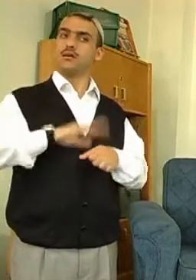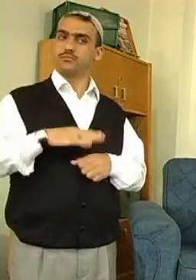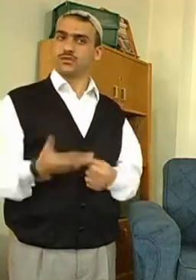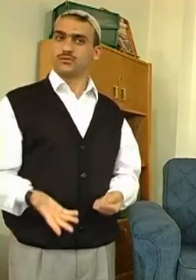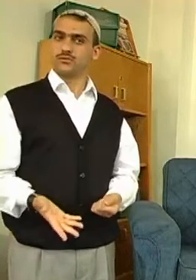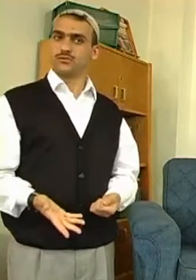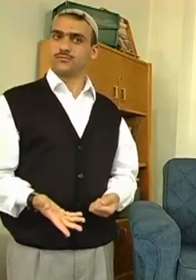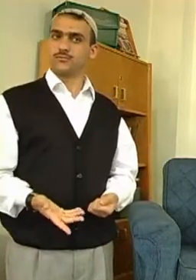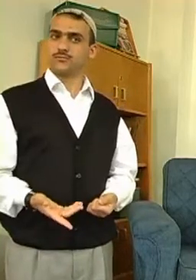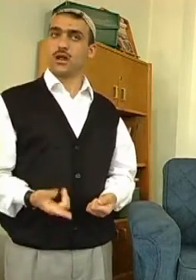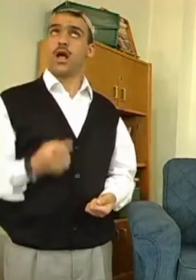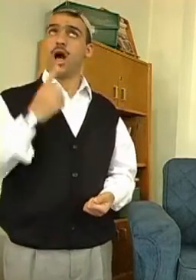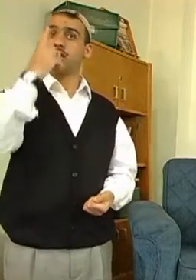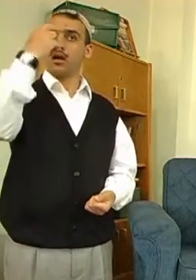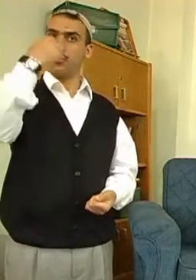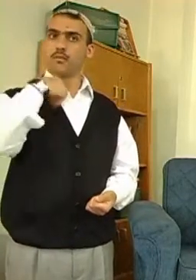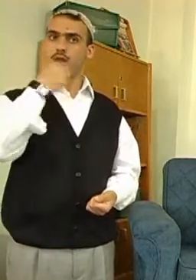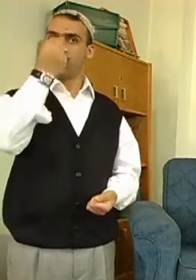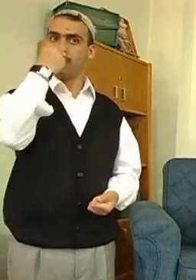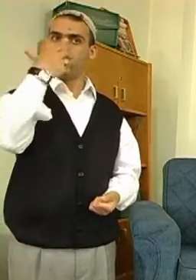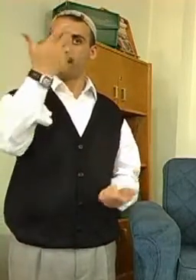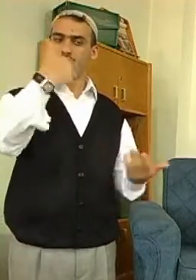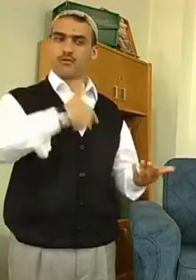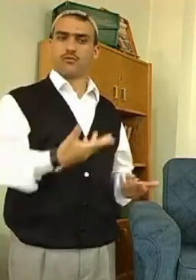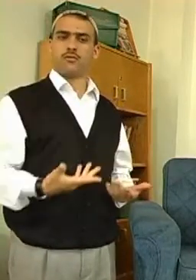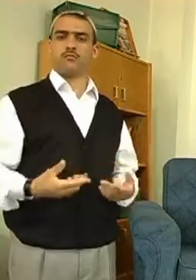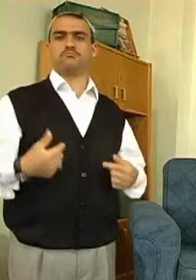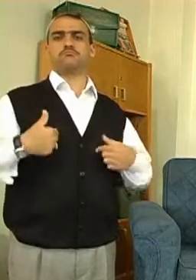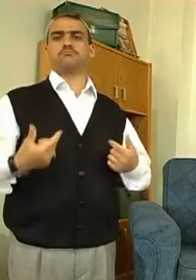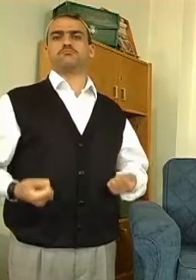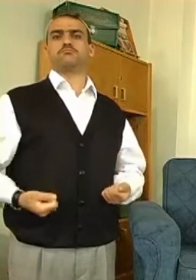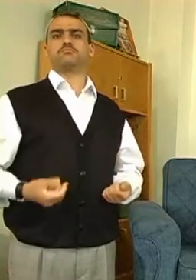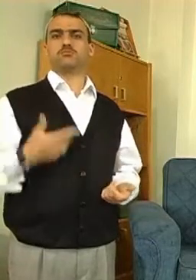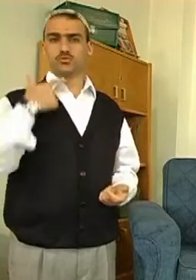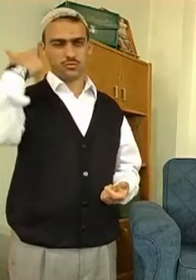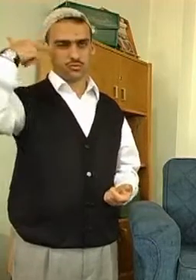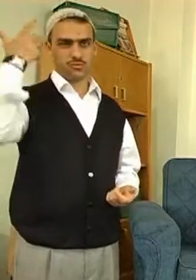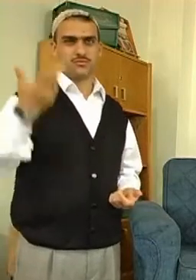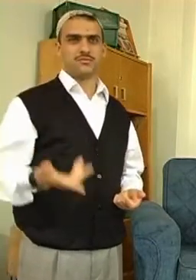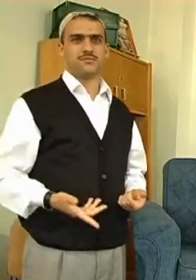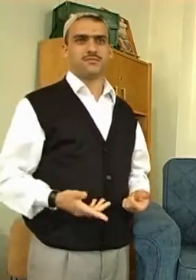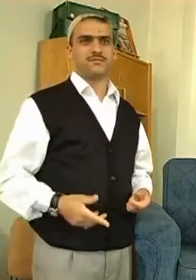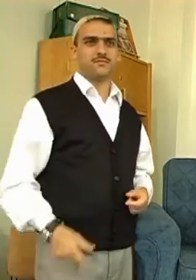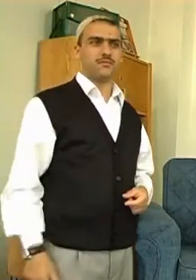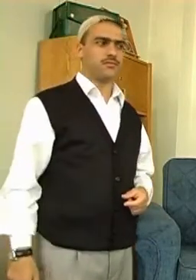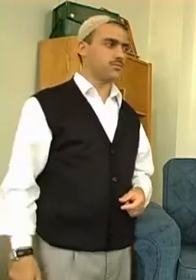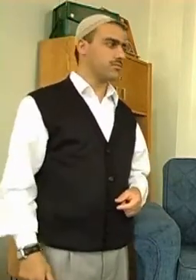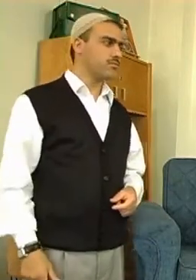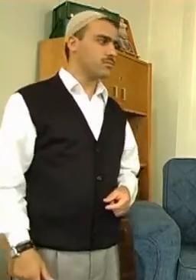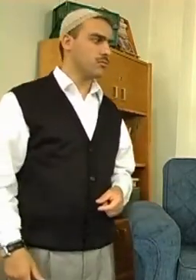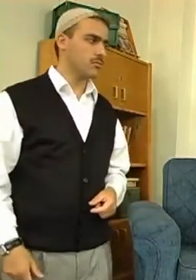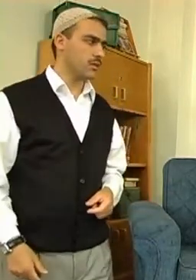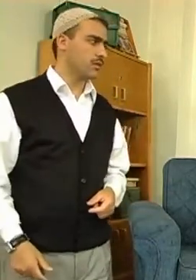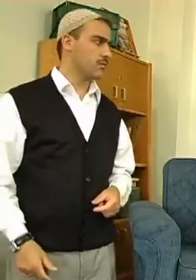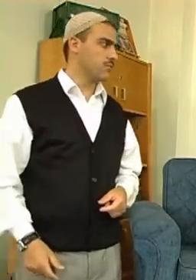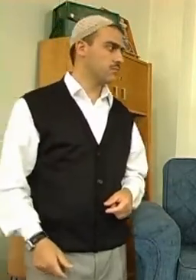Allah'ın rahmetine nasıl masarız? Nasıl masarız? Şu gözlüğü var ya, şu gözlüğü bana işte falan abi vermiştir.